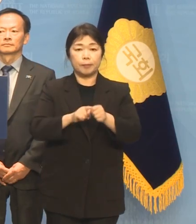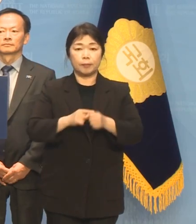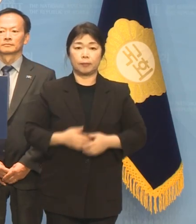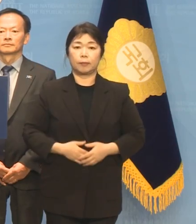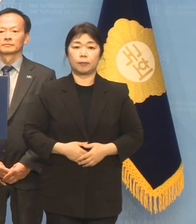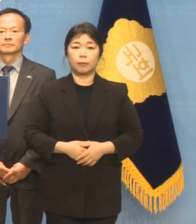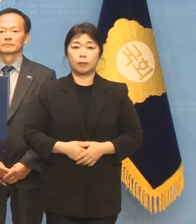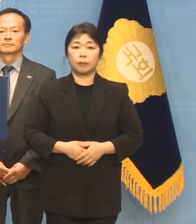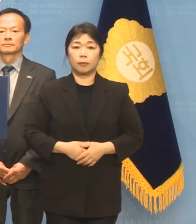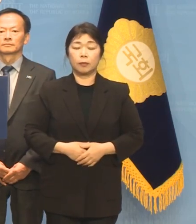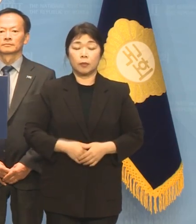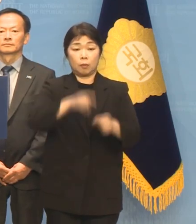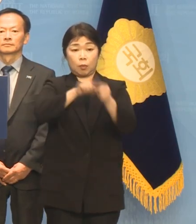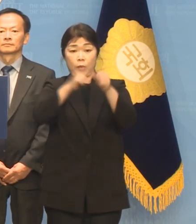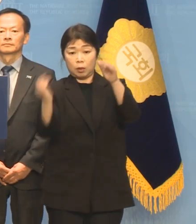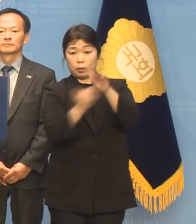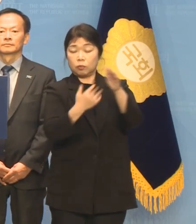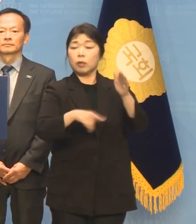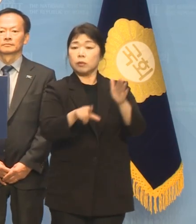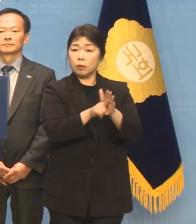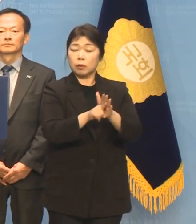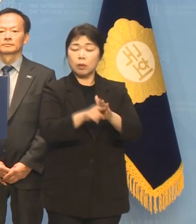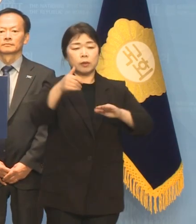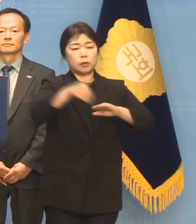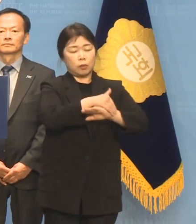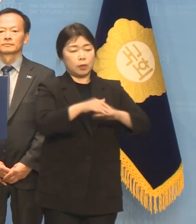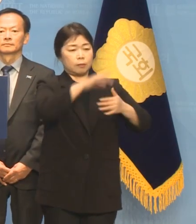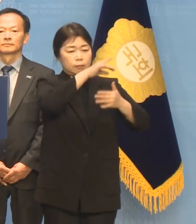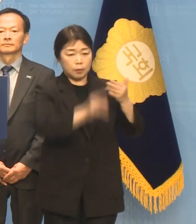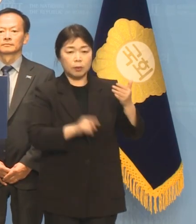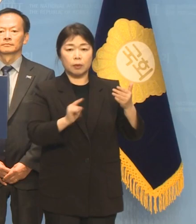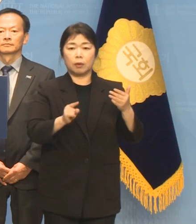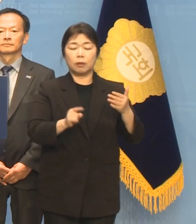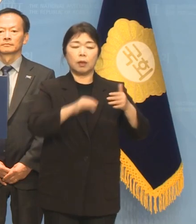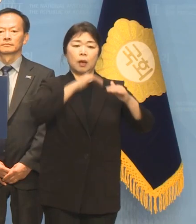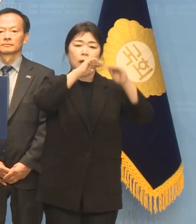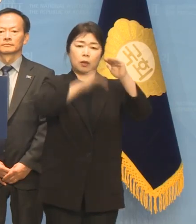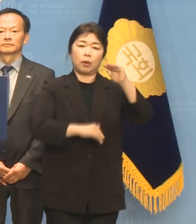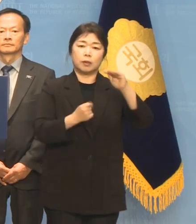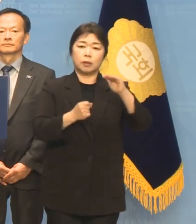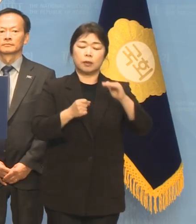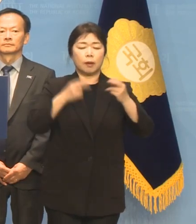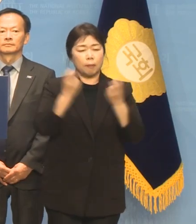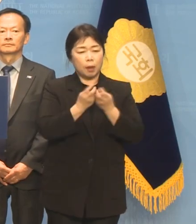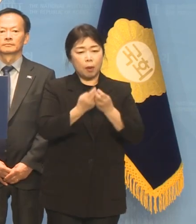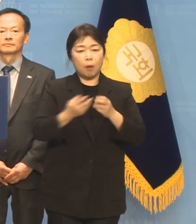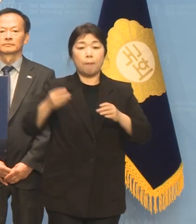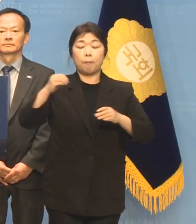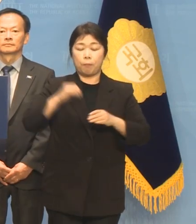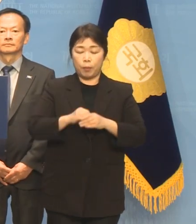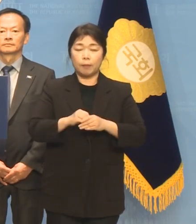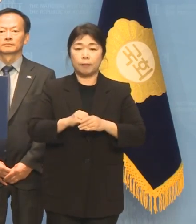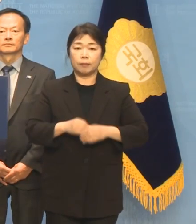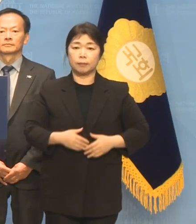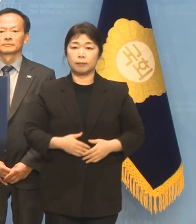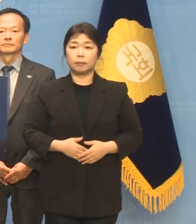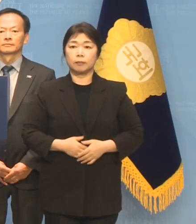확대하겠습니다이 목표를 달성하기 위해 정책 패키지에 다음과 같은 정책 수단을 포함할